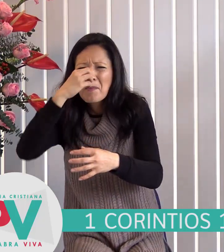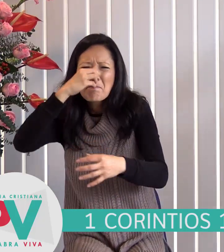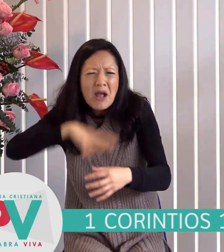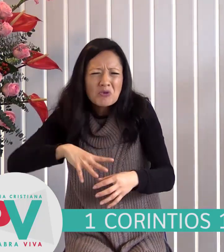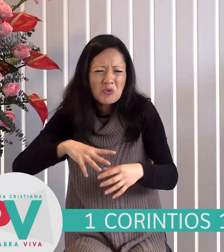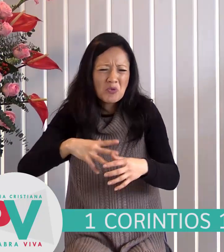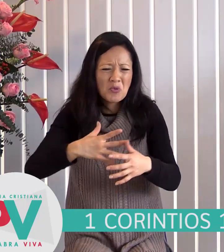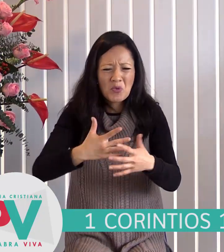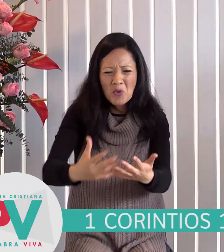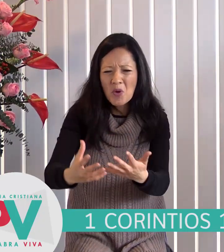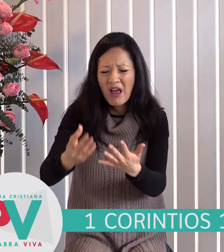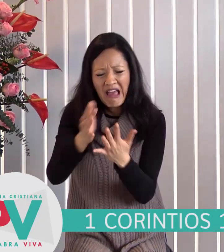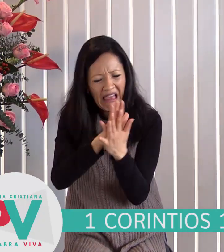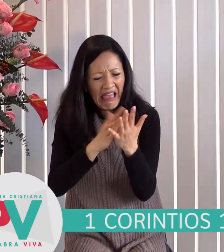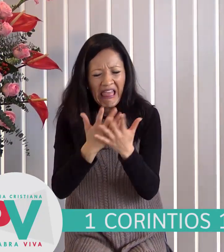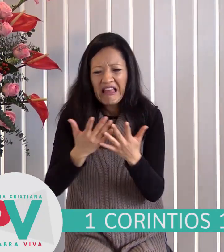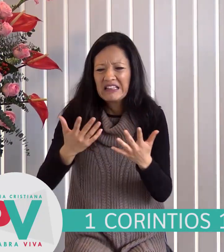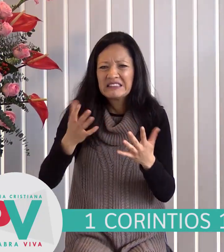y no